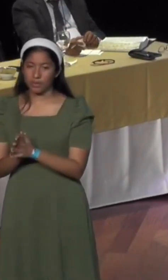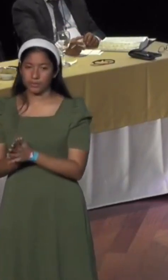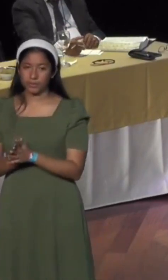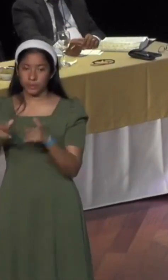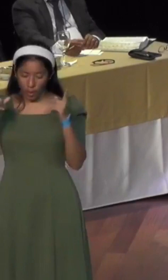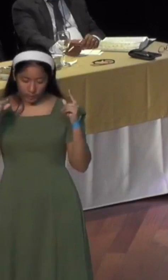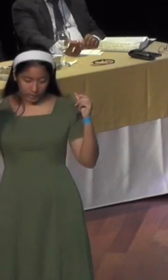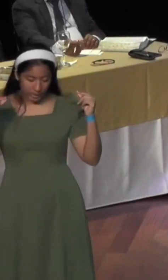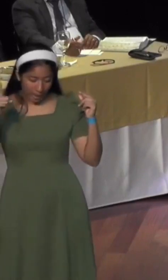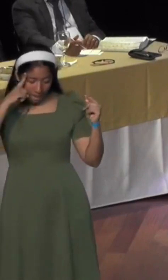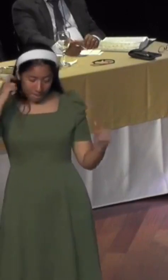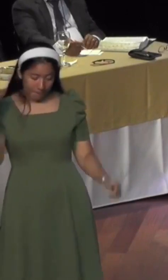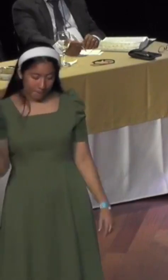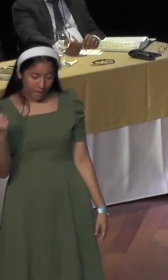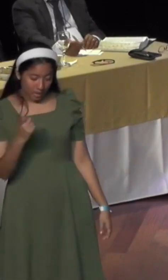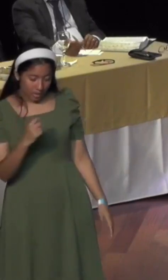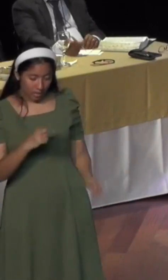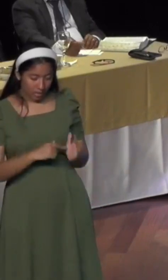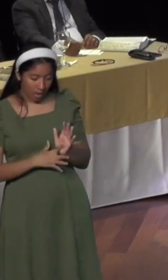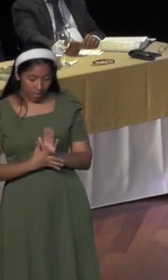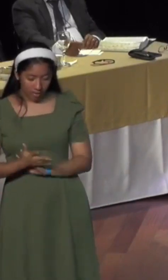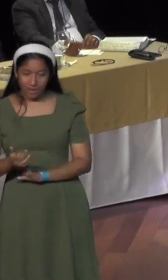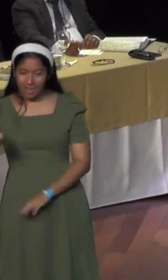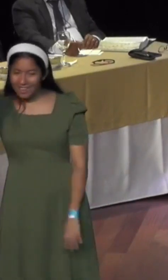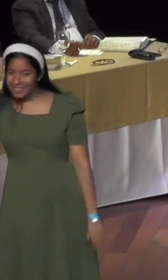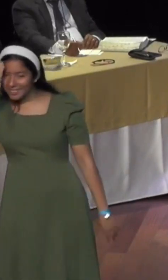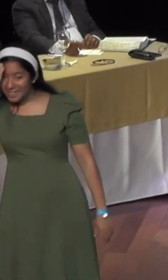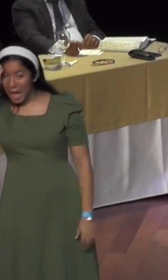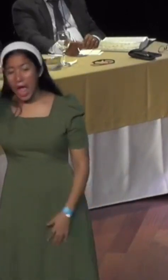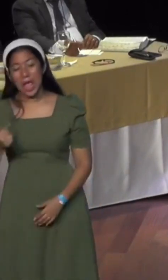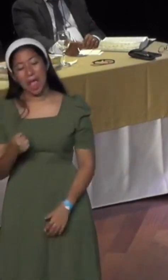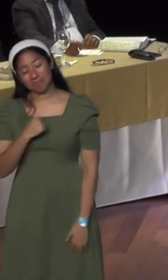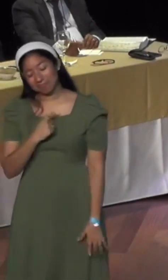profesor. Y yo también creí que él era el profesor.